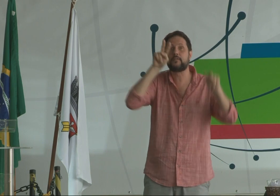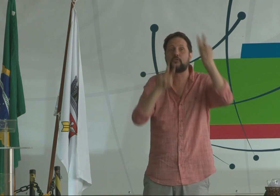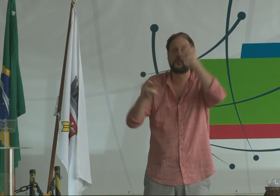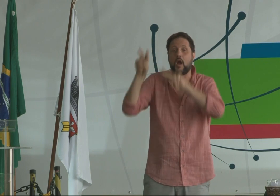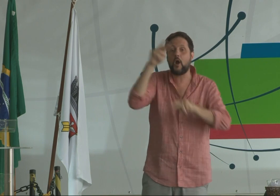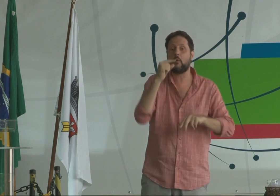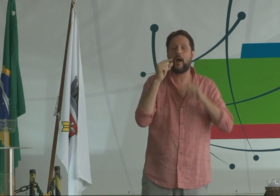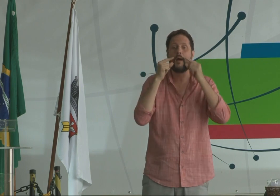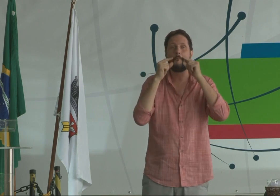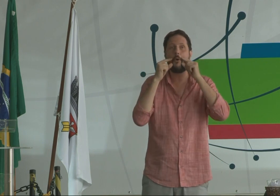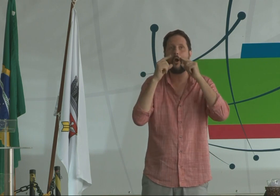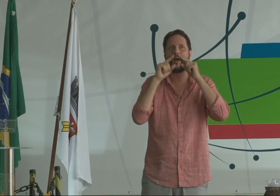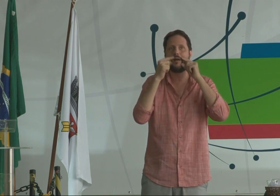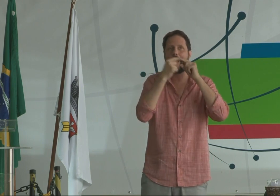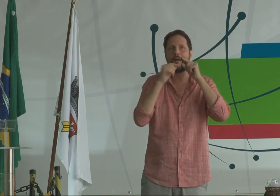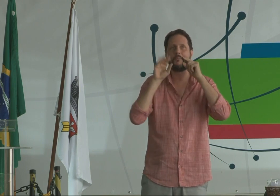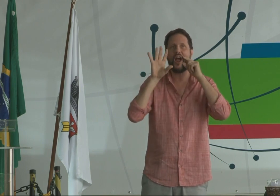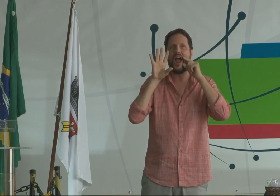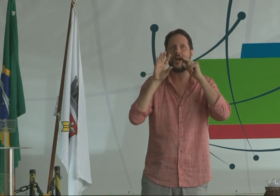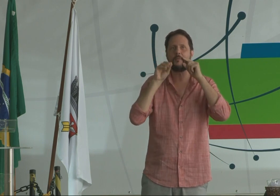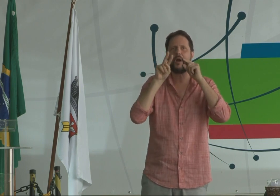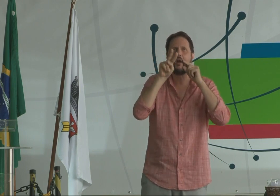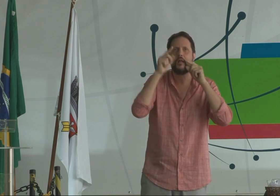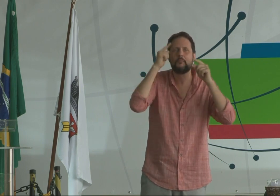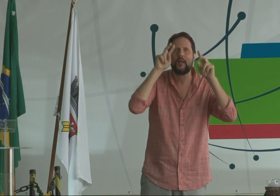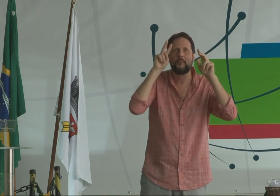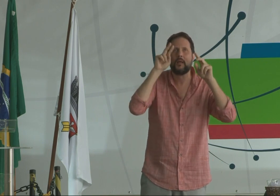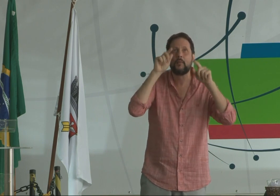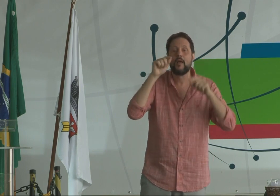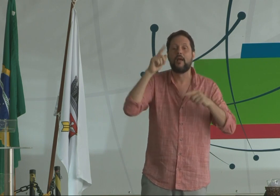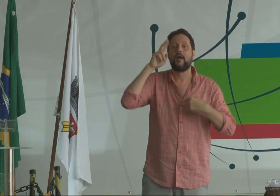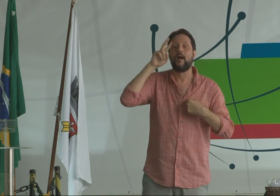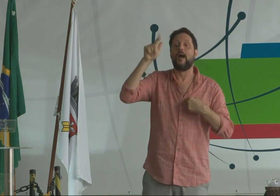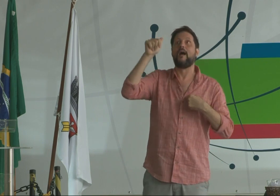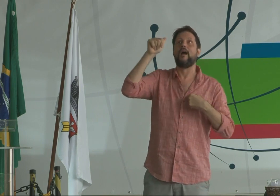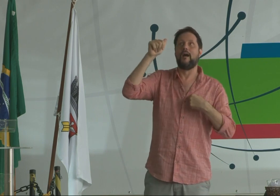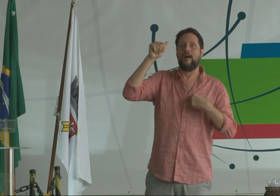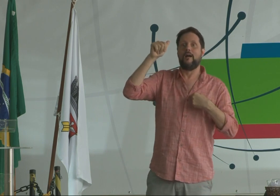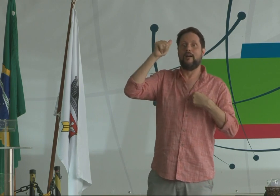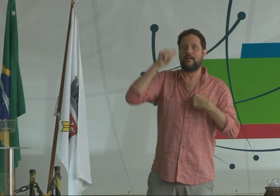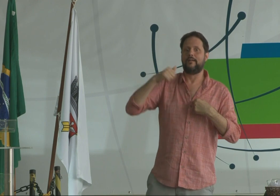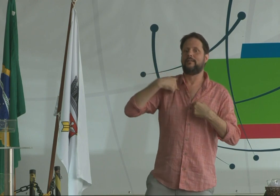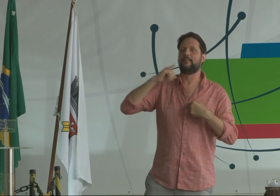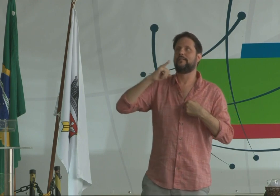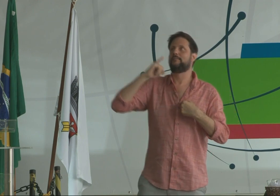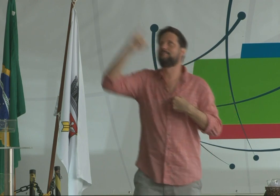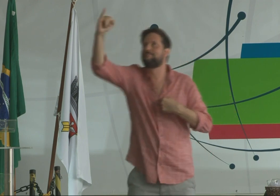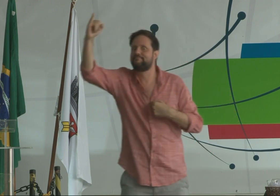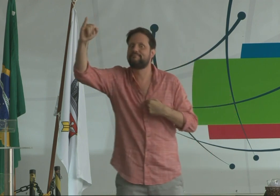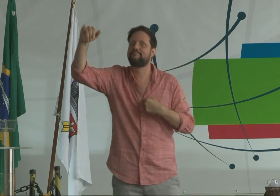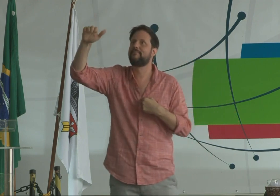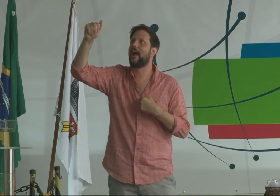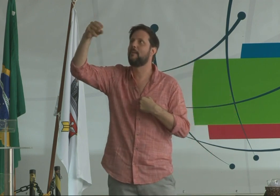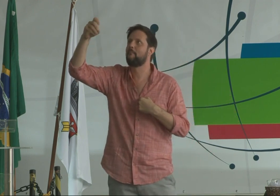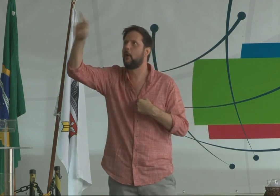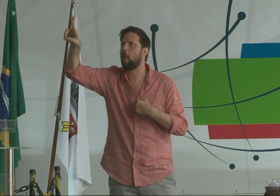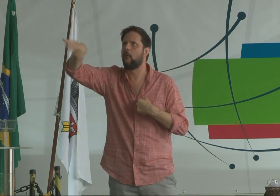por leitoral aviar é complicado, porque temos aspectos visuais que interferem na questão do movimento da boca, do mato,